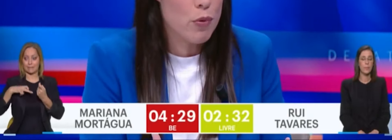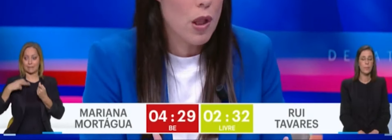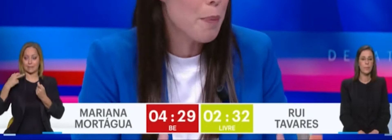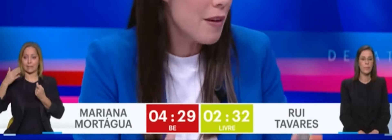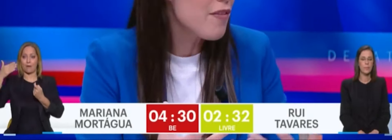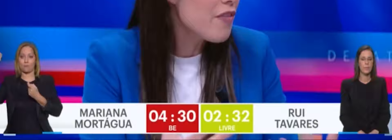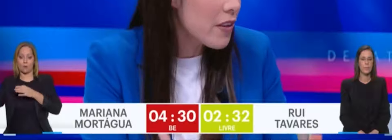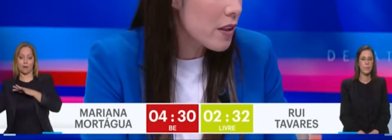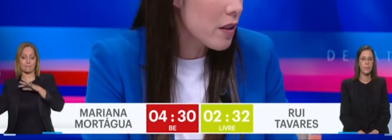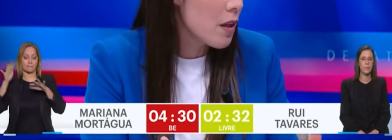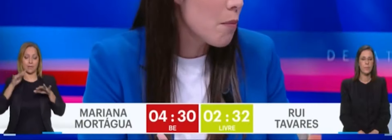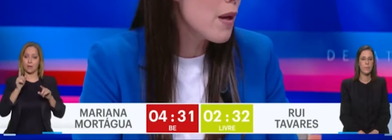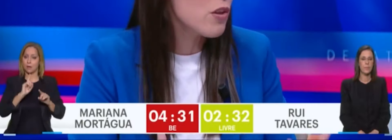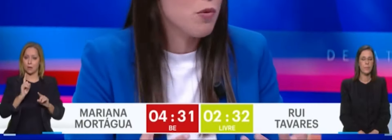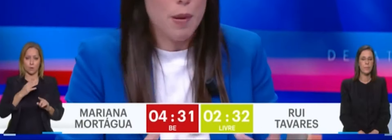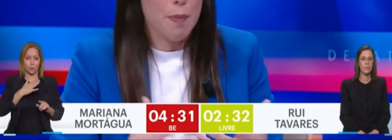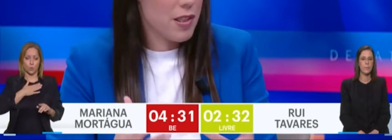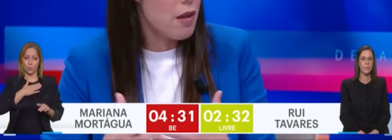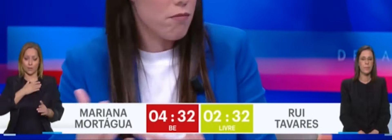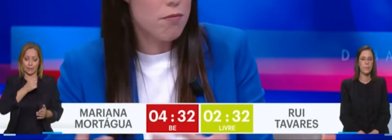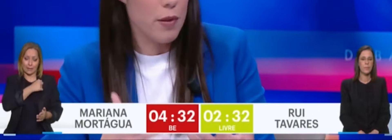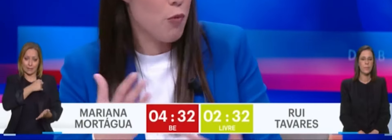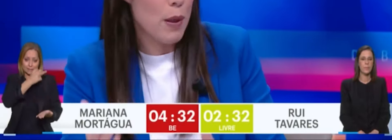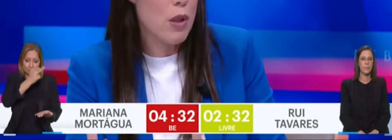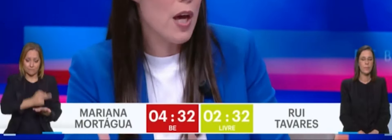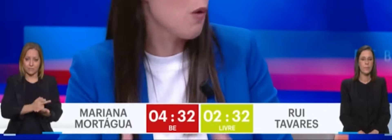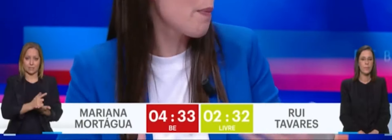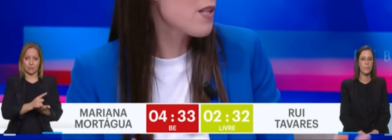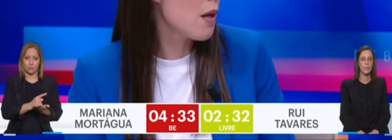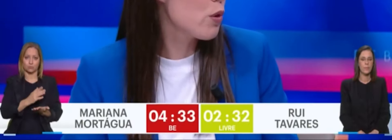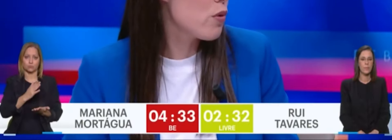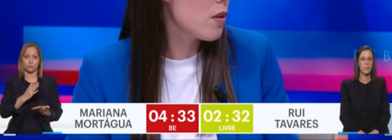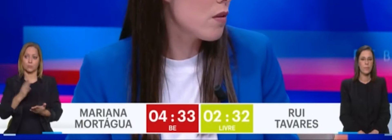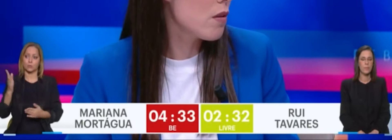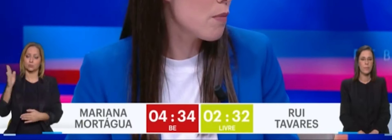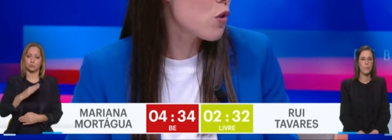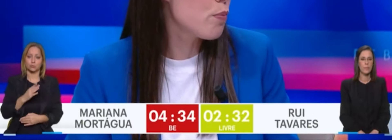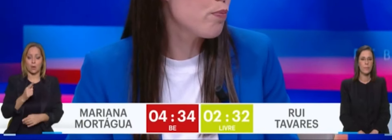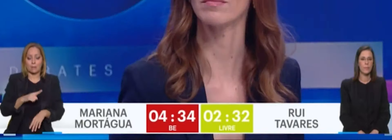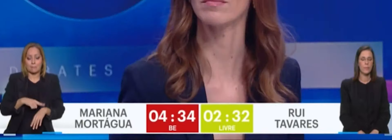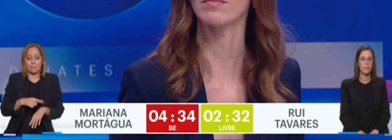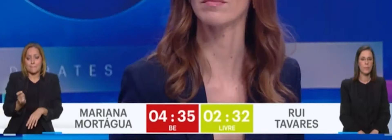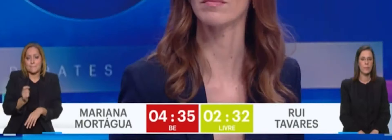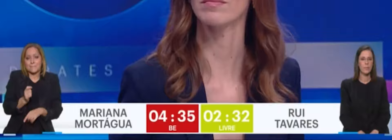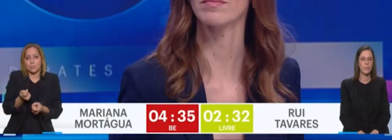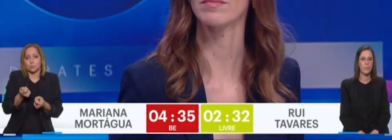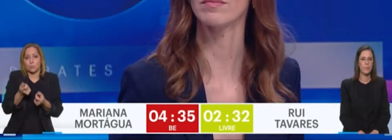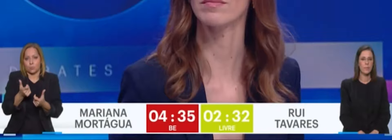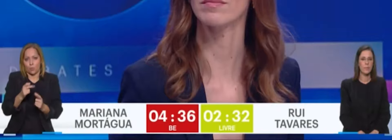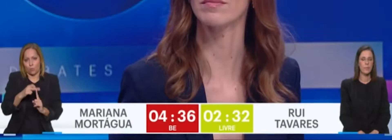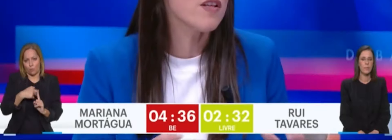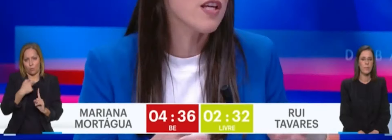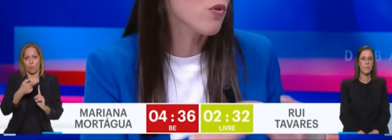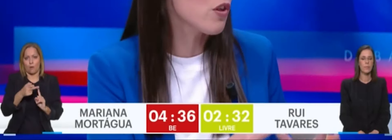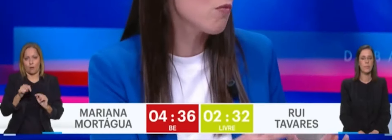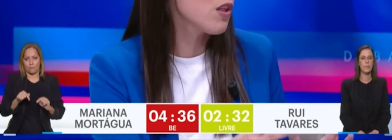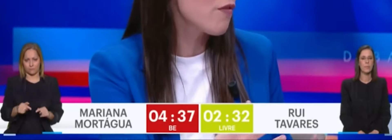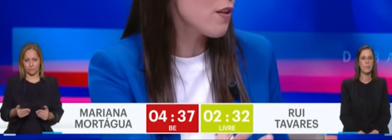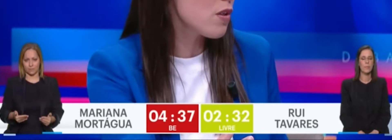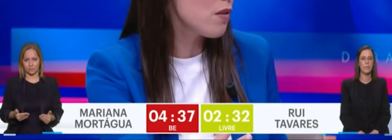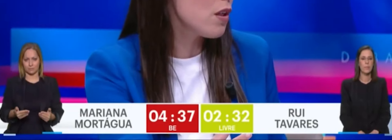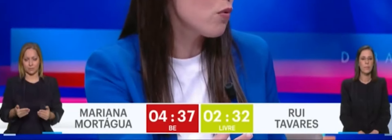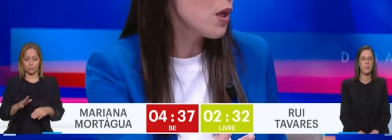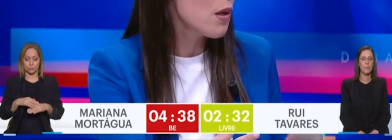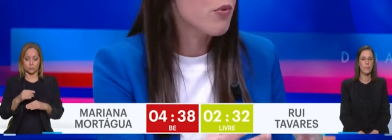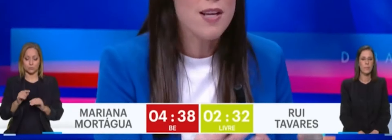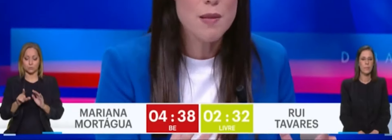procura Portugal para viver mas para passar para especular ou para passar meú de de meses por ano é muito difícil que as outras medidas